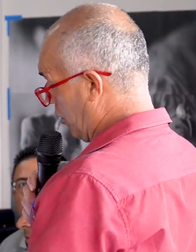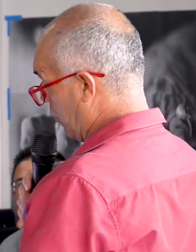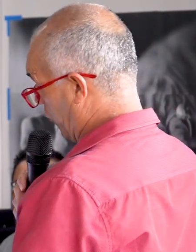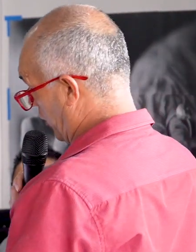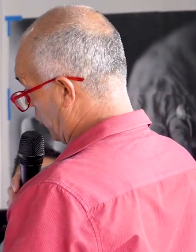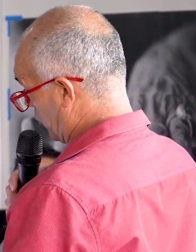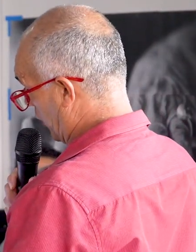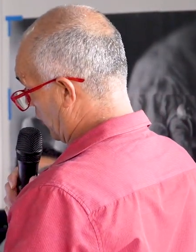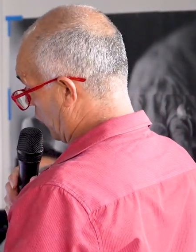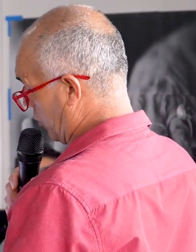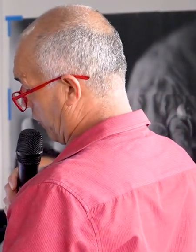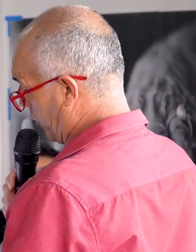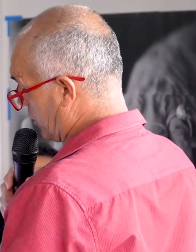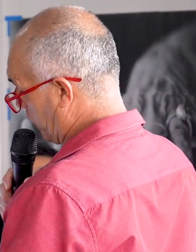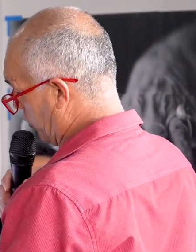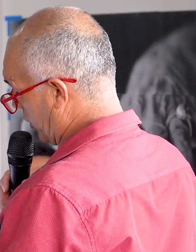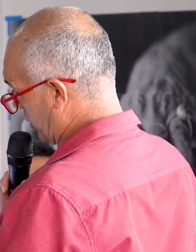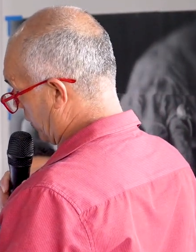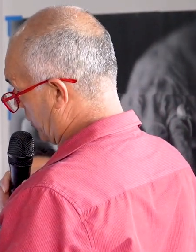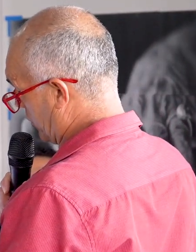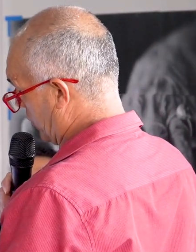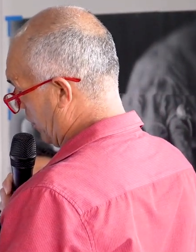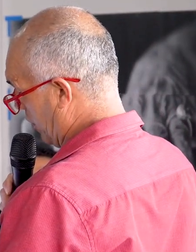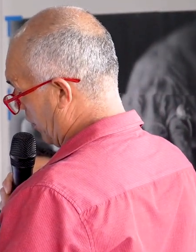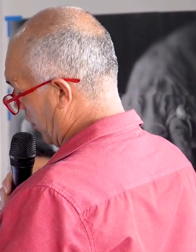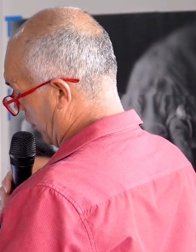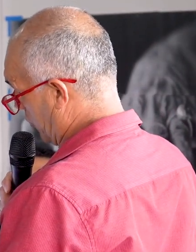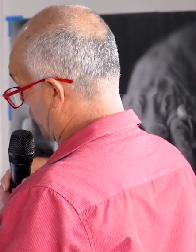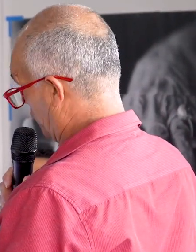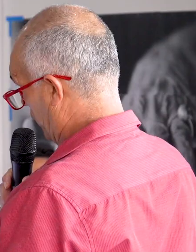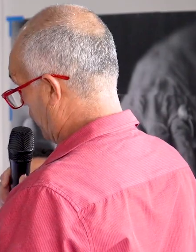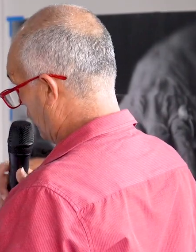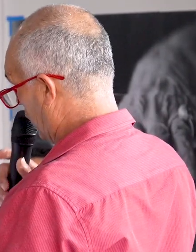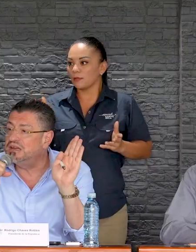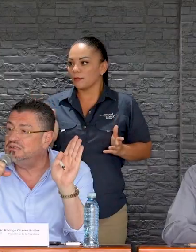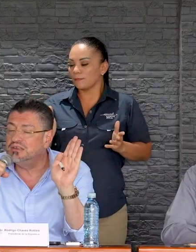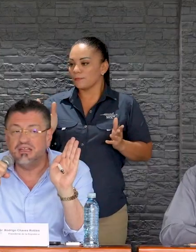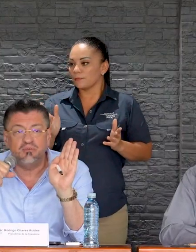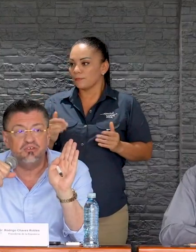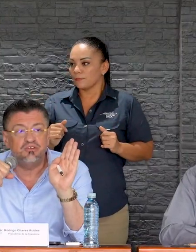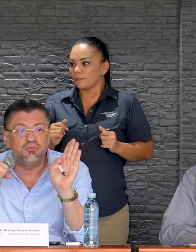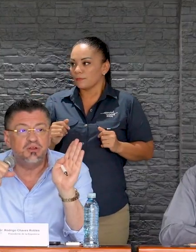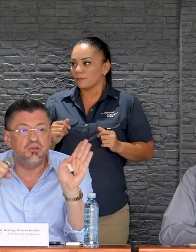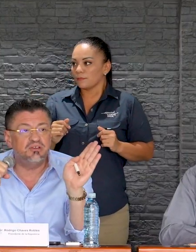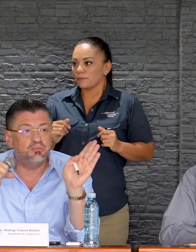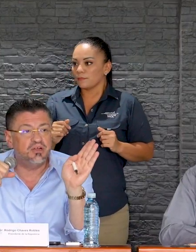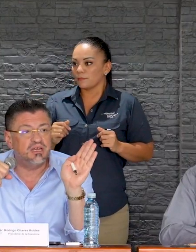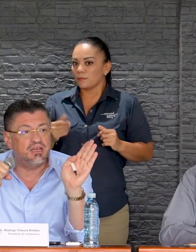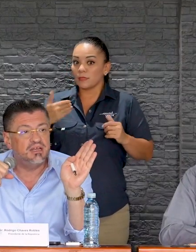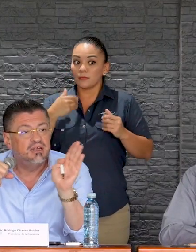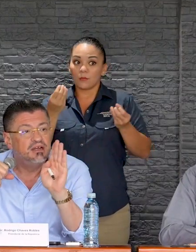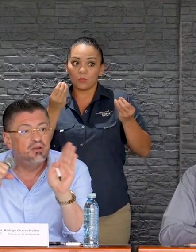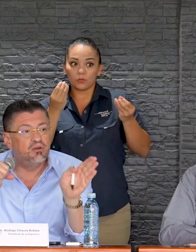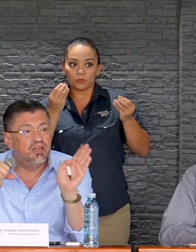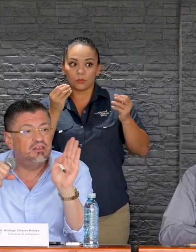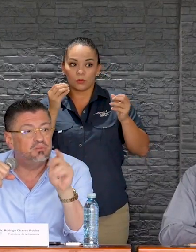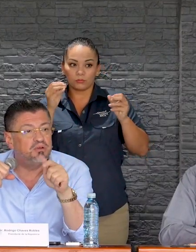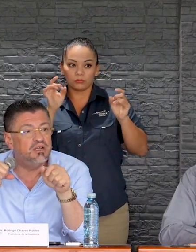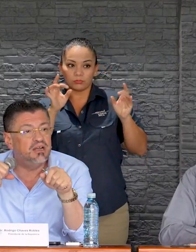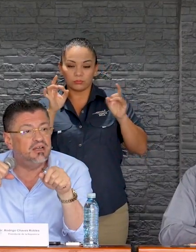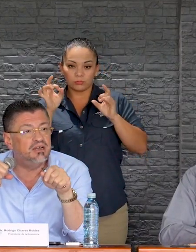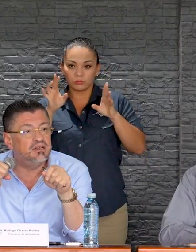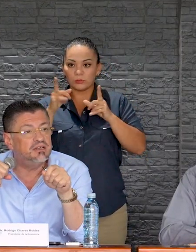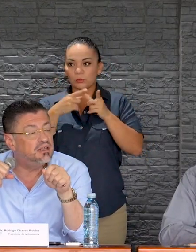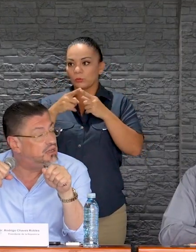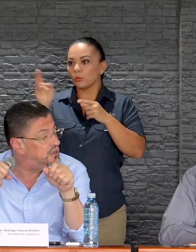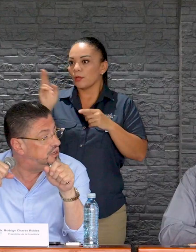cantón, puede contar con una fuerza pública establecida en nuestro pueblo. Se anda mucho sinvergüenza por aquí, lo urgente es